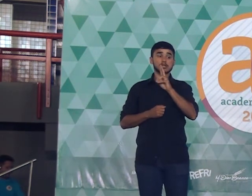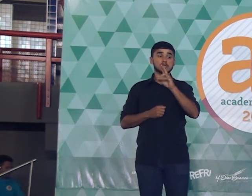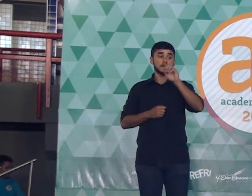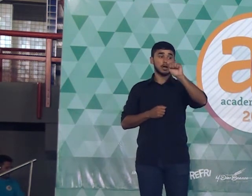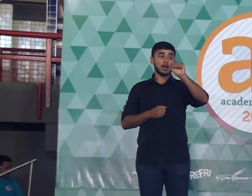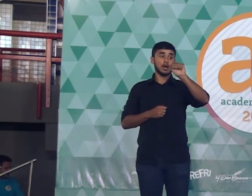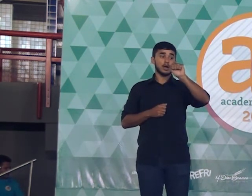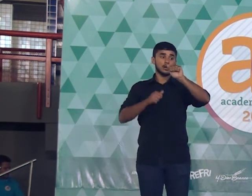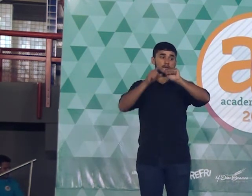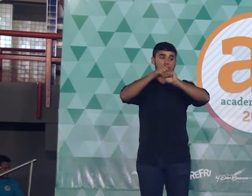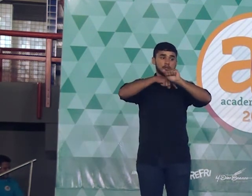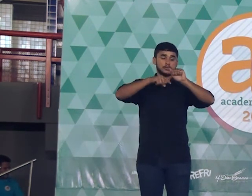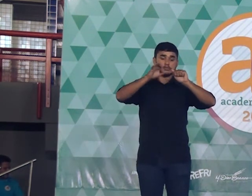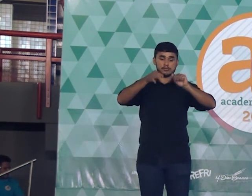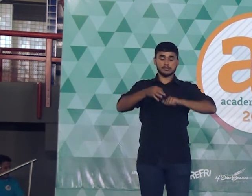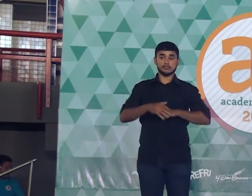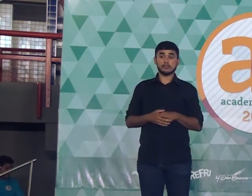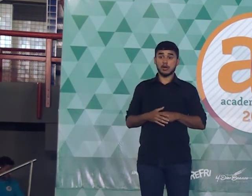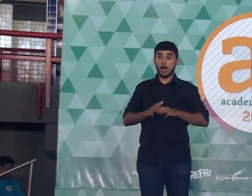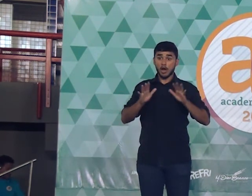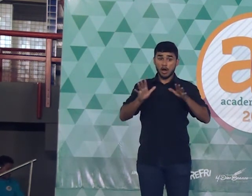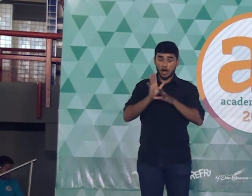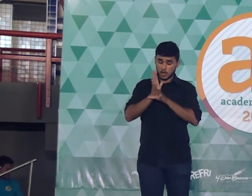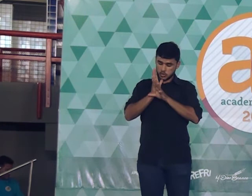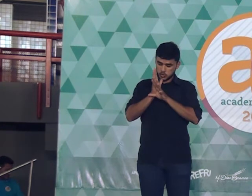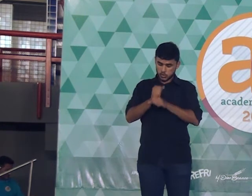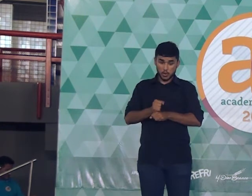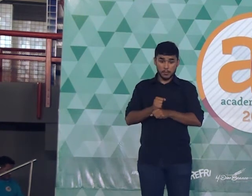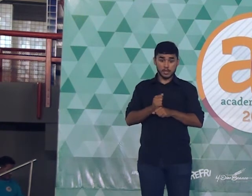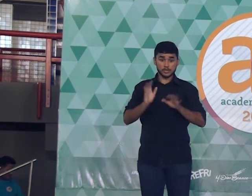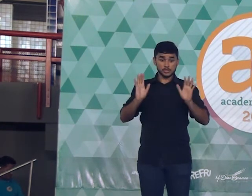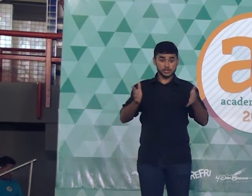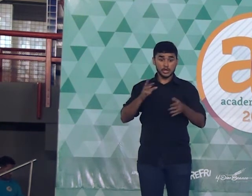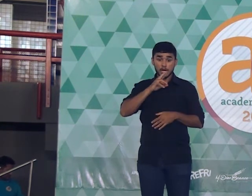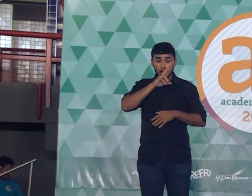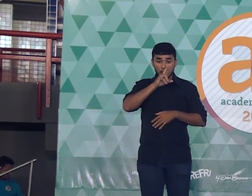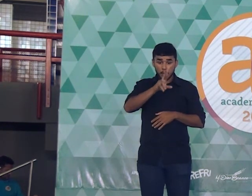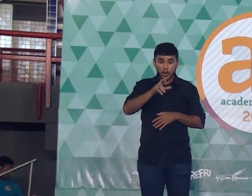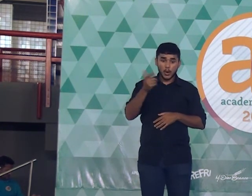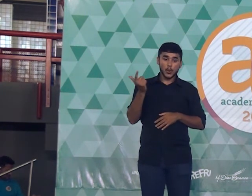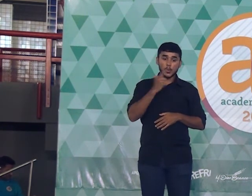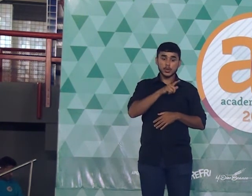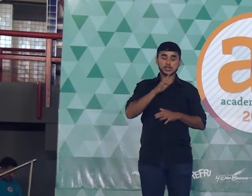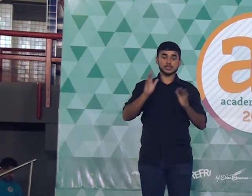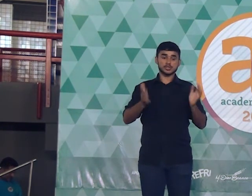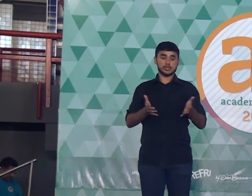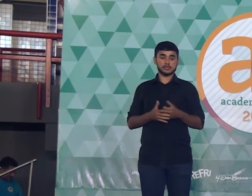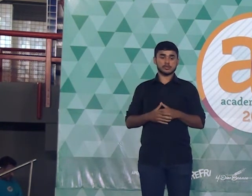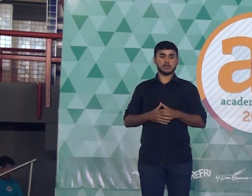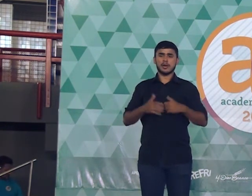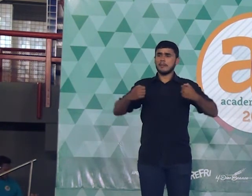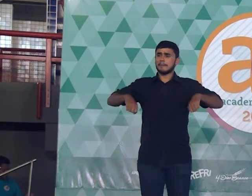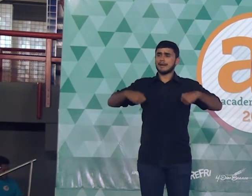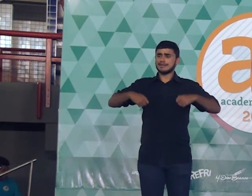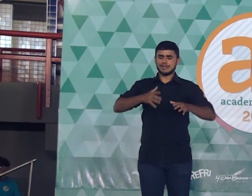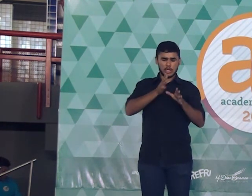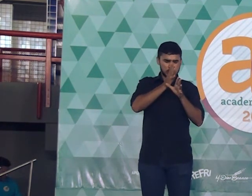Repetindo, na hora que você fez o primeiro cálculo, você já havia encontrado a resposta correta. Não